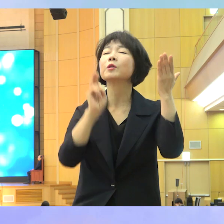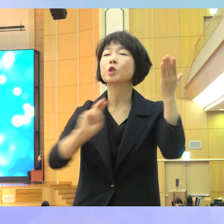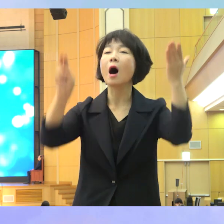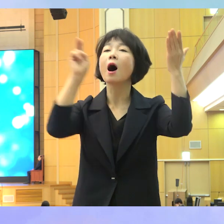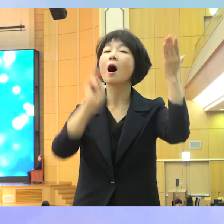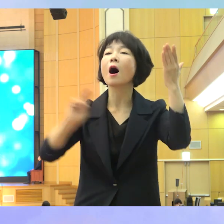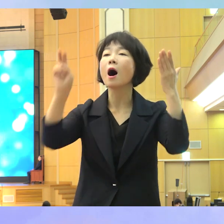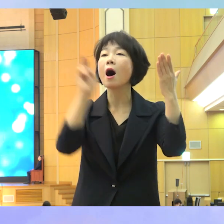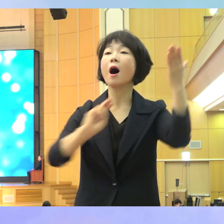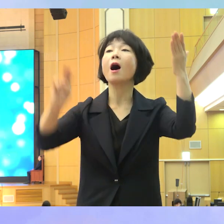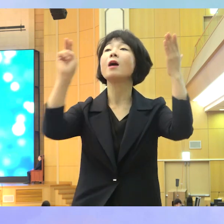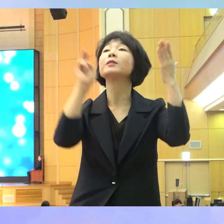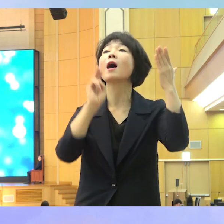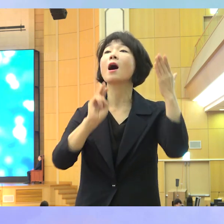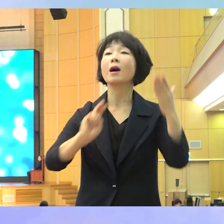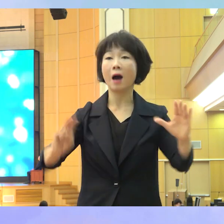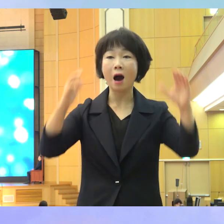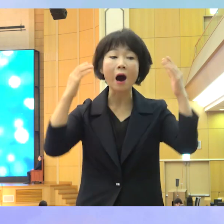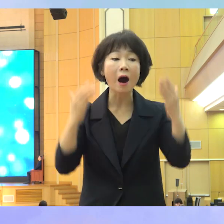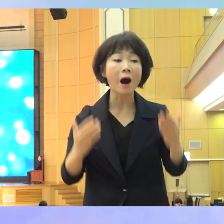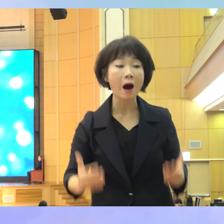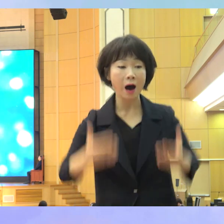주님을